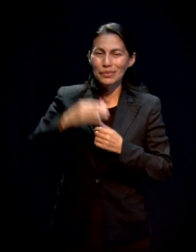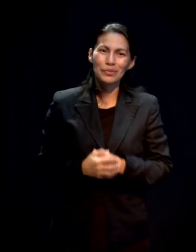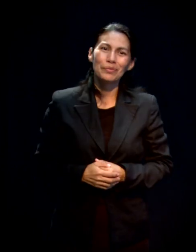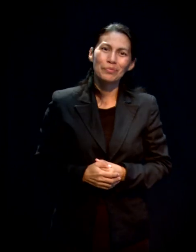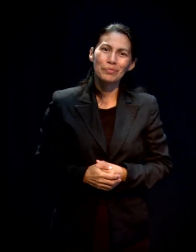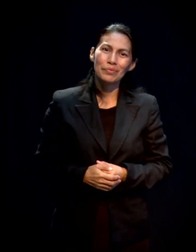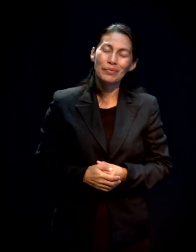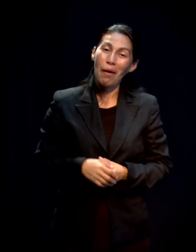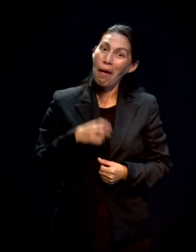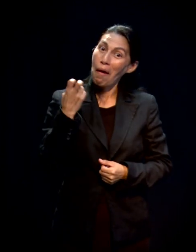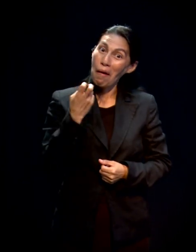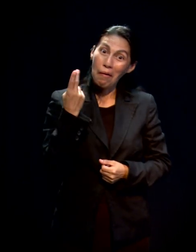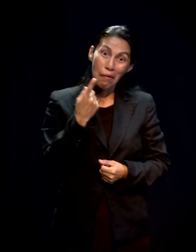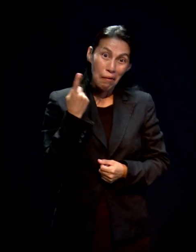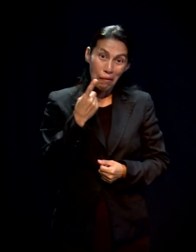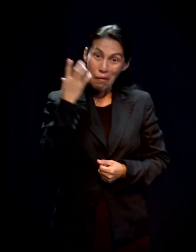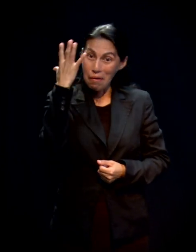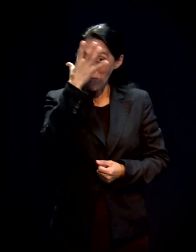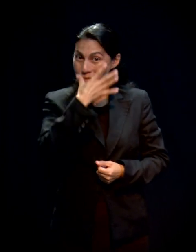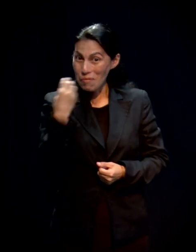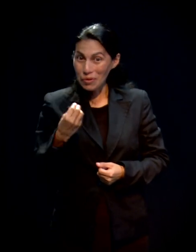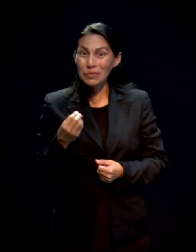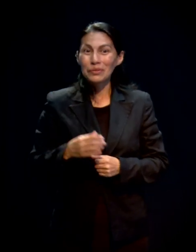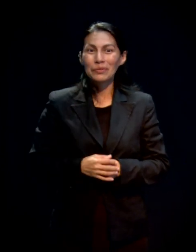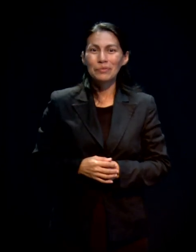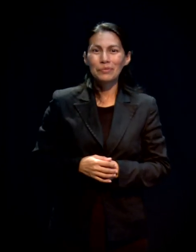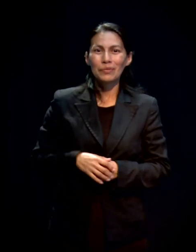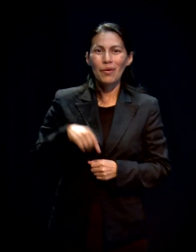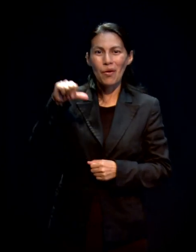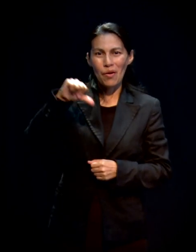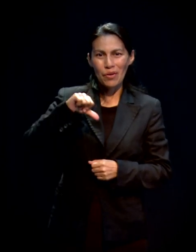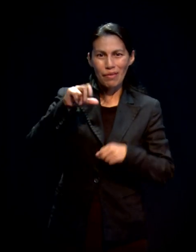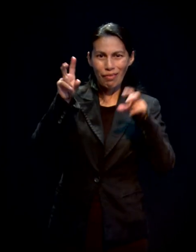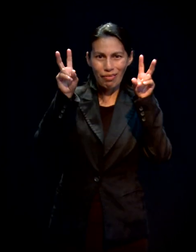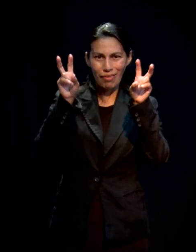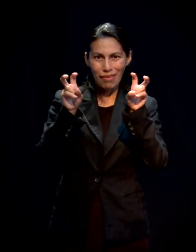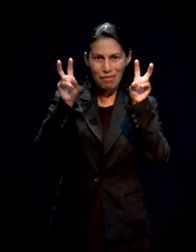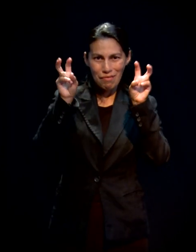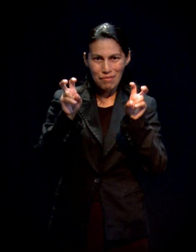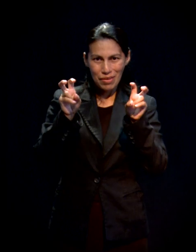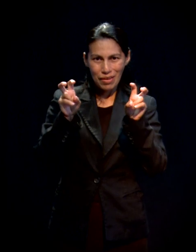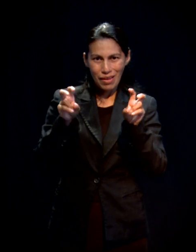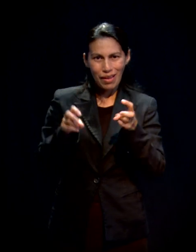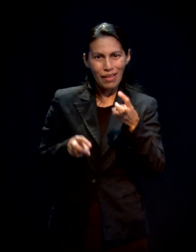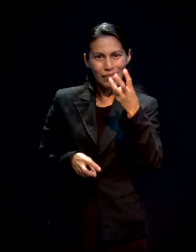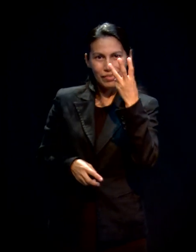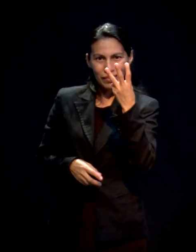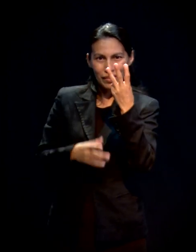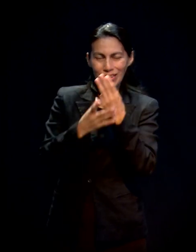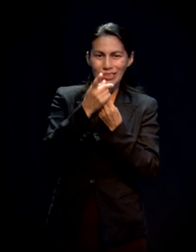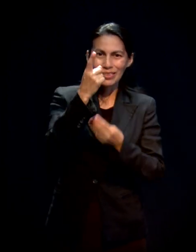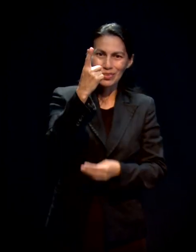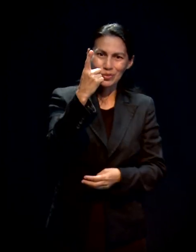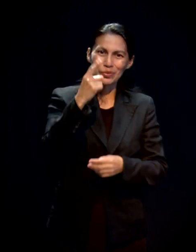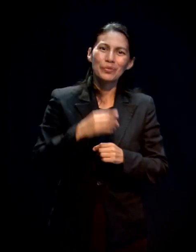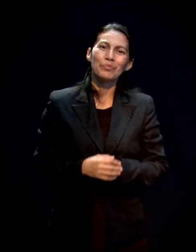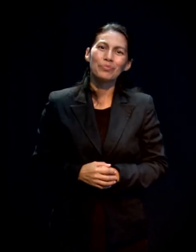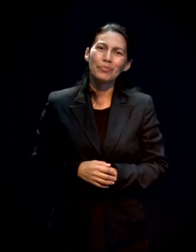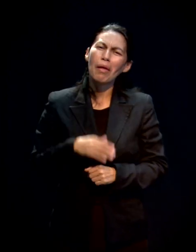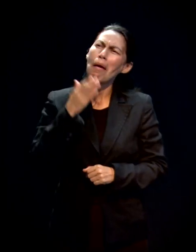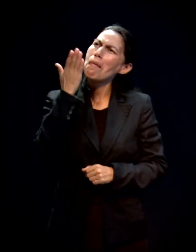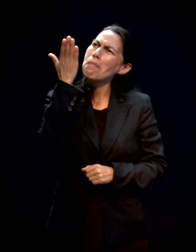tres en uno maravilloso si pudiéramos titular este programa el día de hoy sería